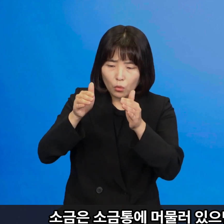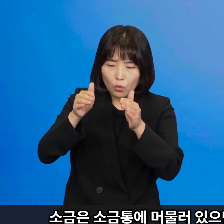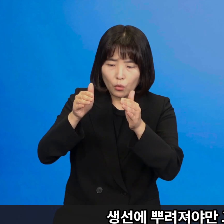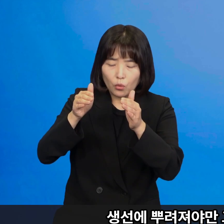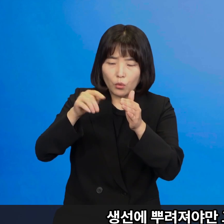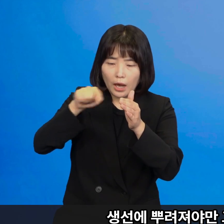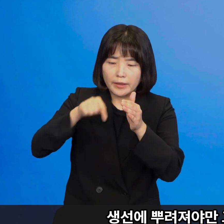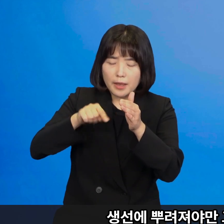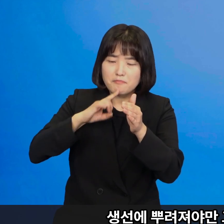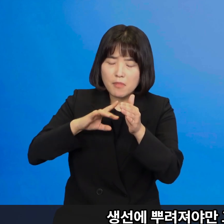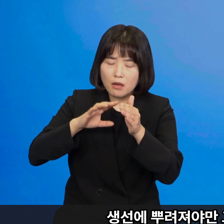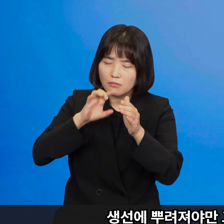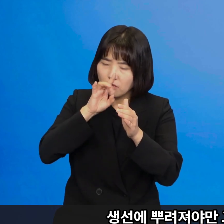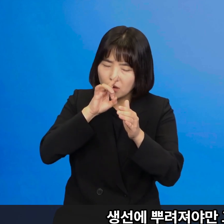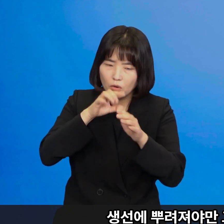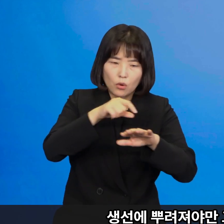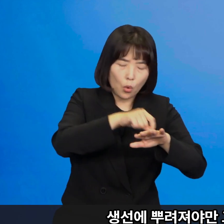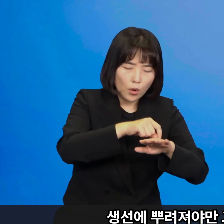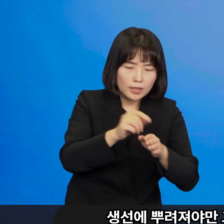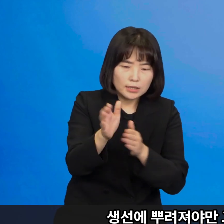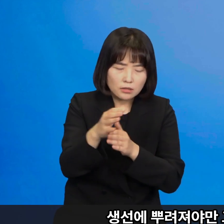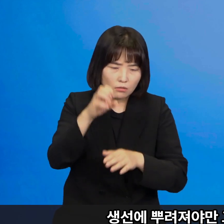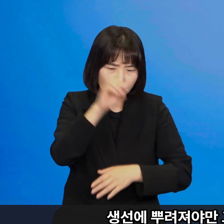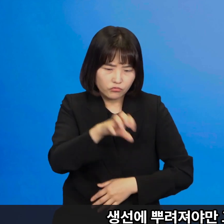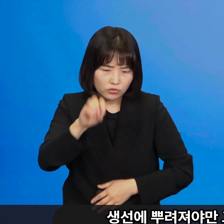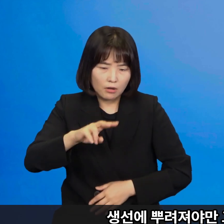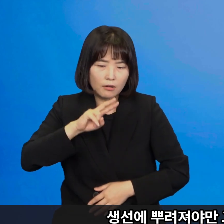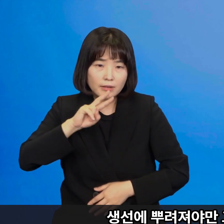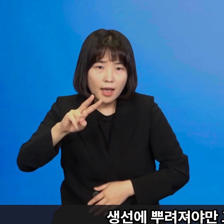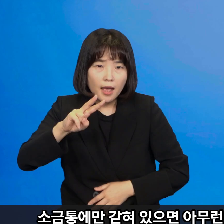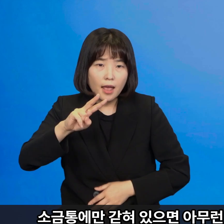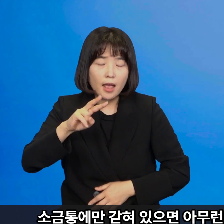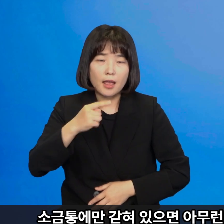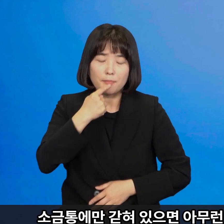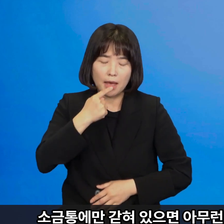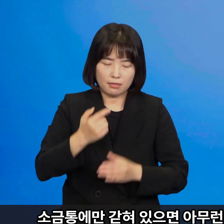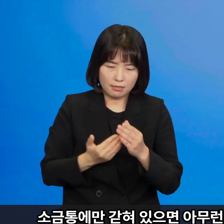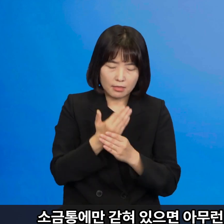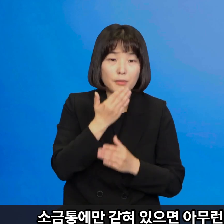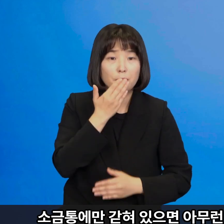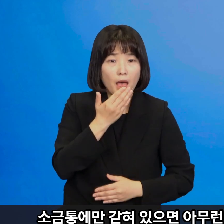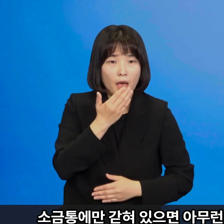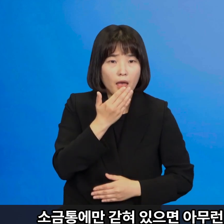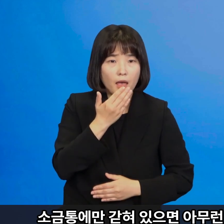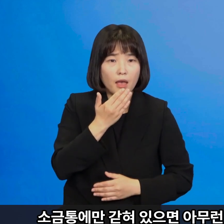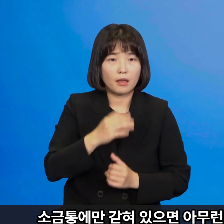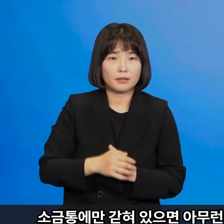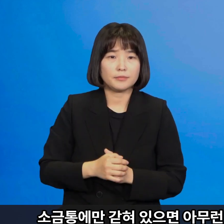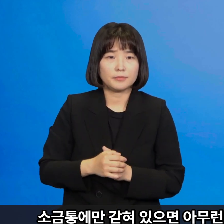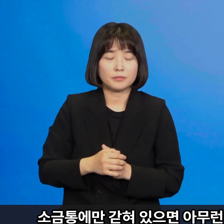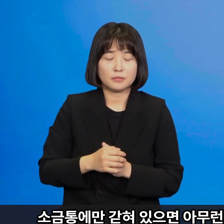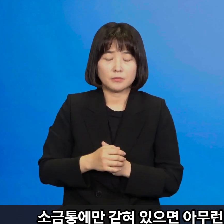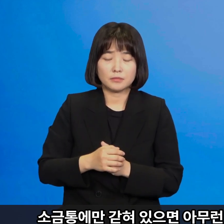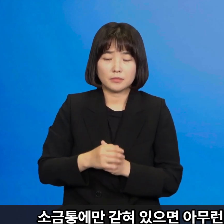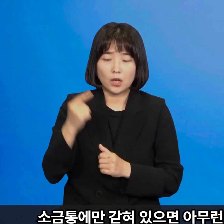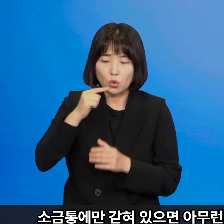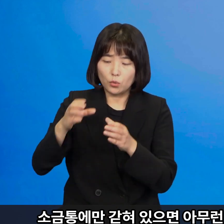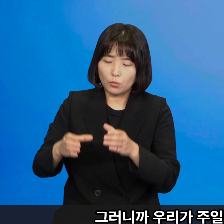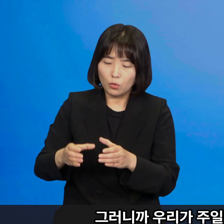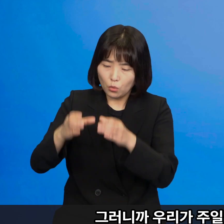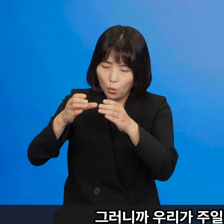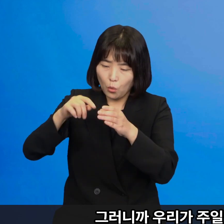뿌려져야 되고 생선에 뿌려져야만 그 맛을 낼 수가 있는데 소금통에만 갇혀 있으면 아무런 영향력을 발휘할 수가 없는